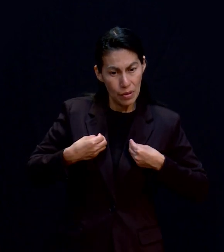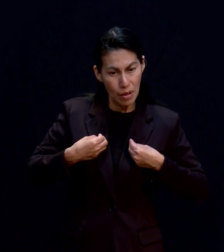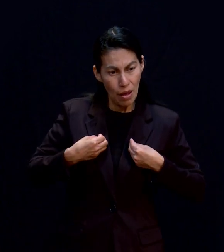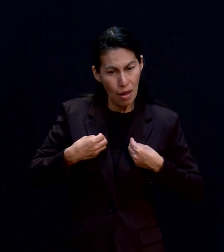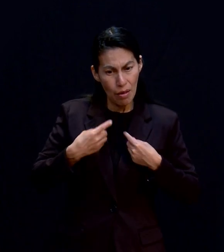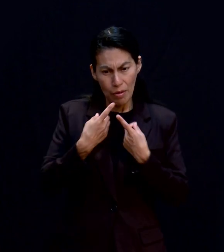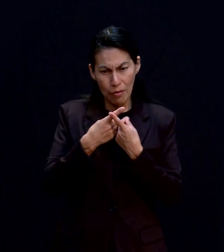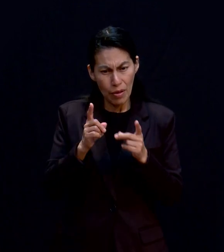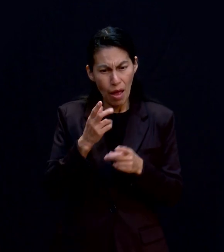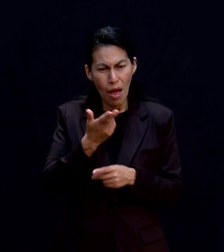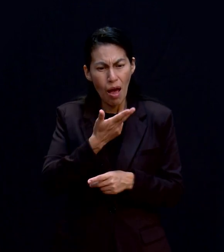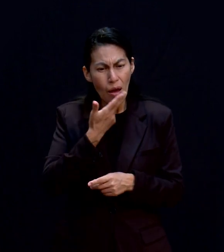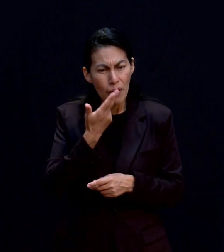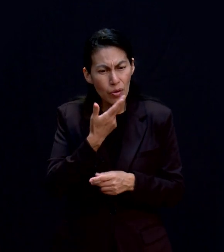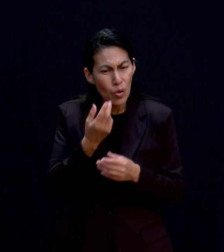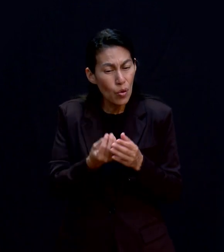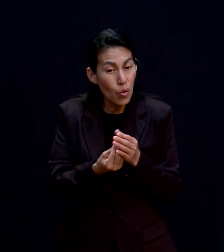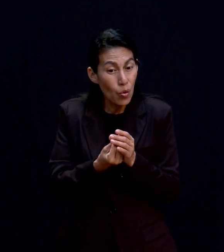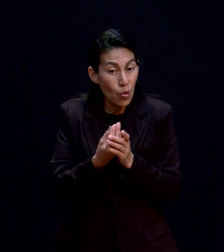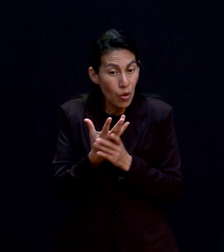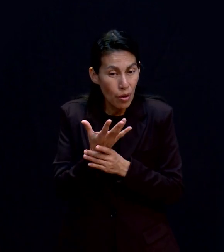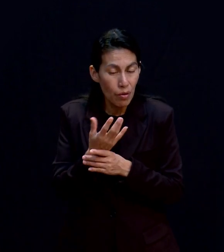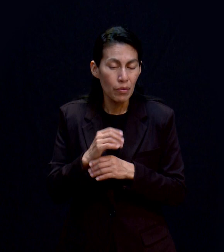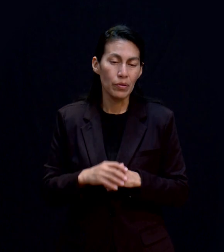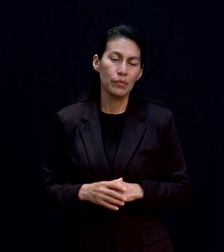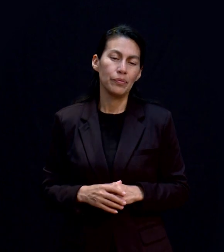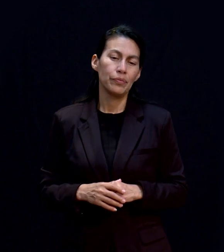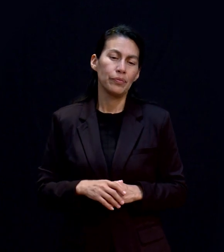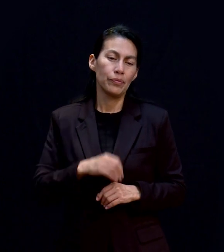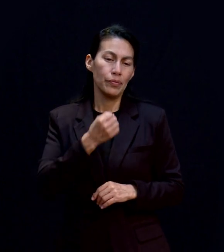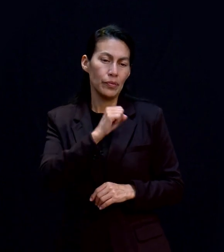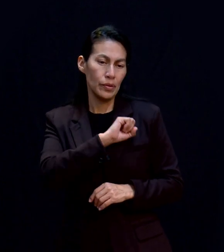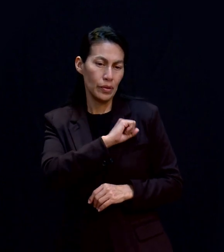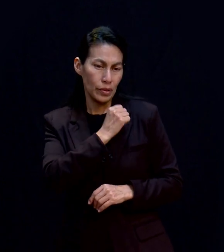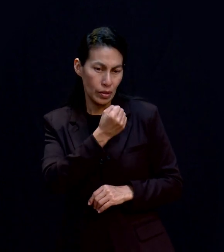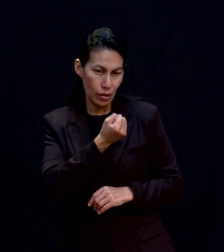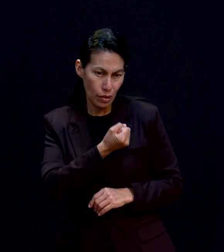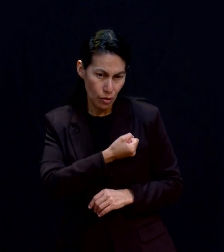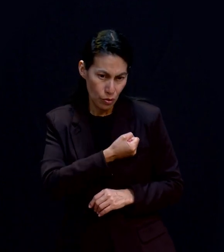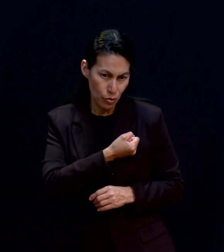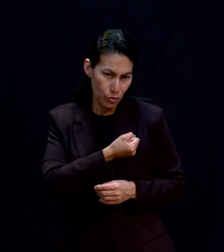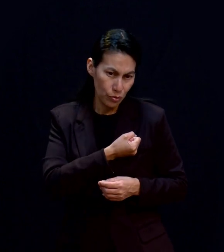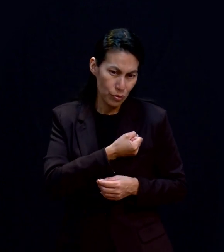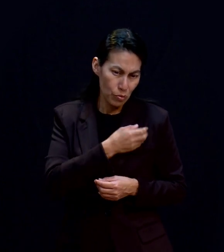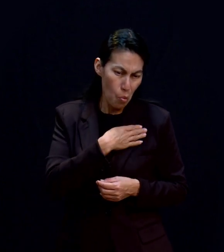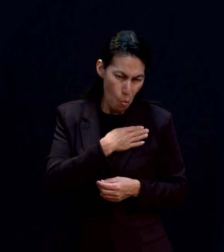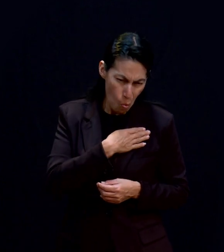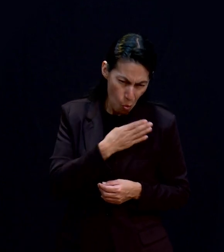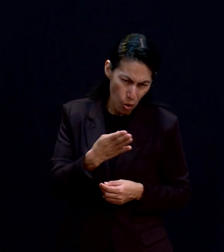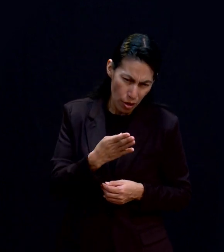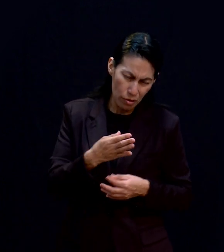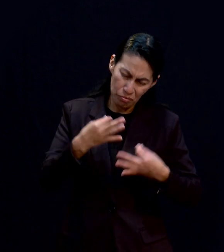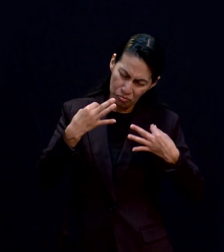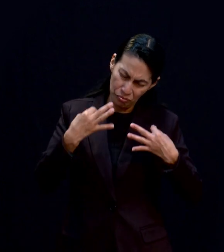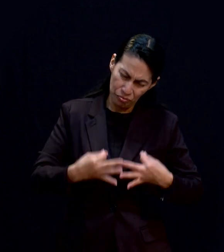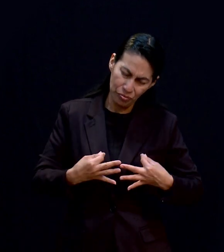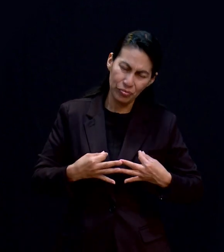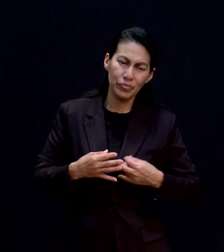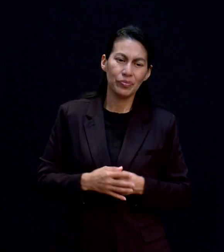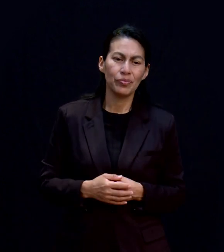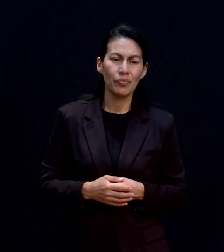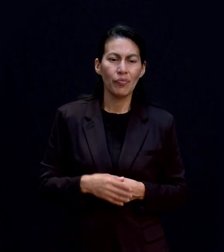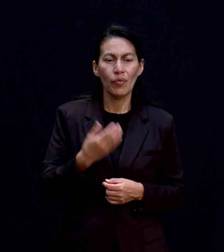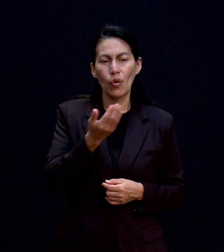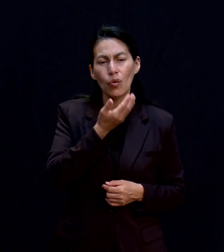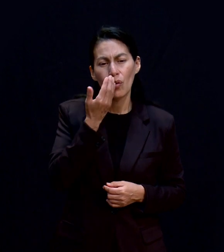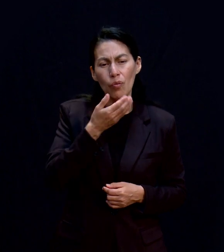es que saca a los pacientes de ese estado promoviendo una salud promoviendo hábitos buenos